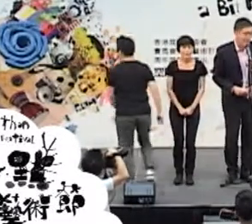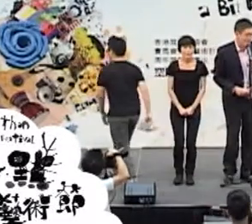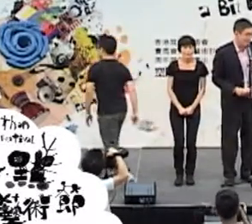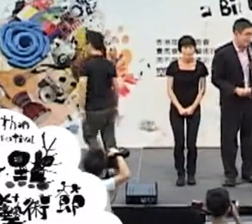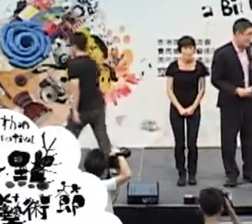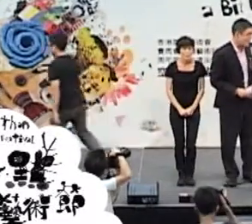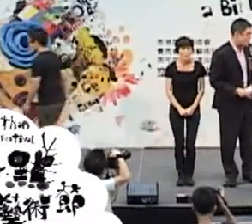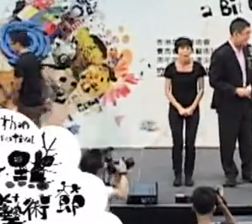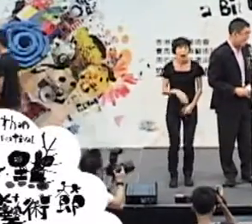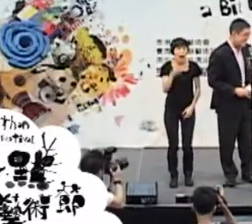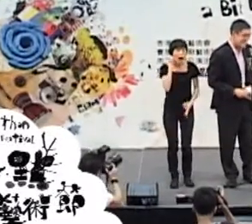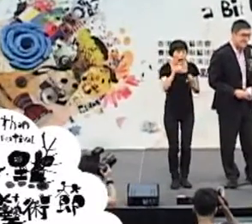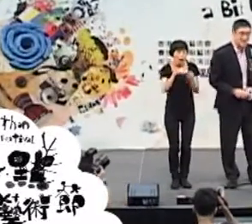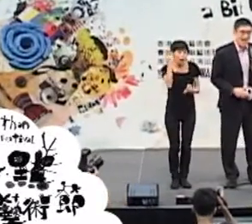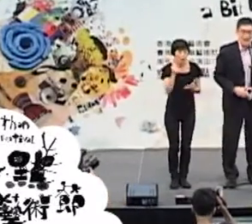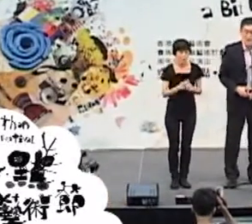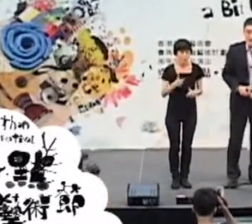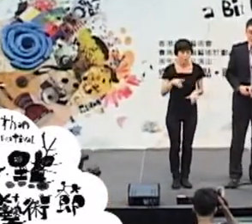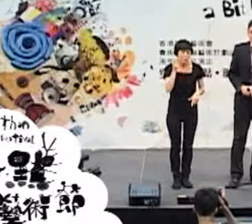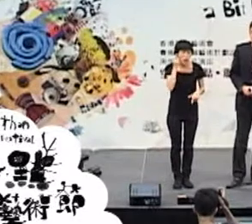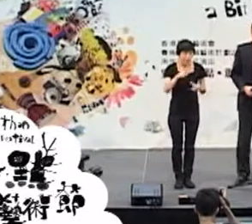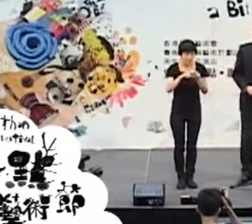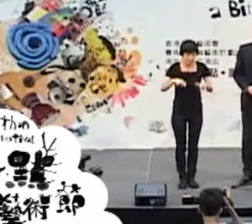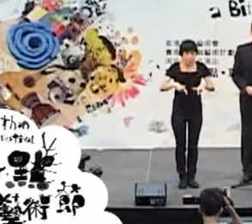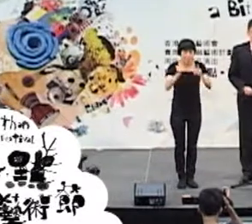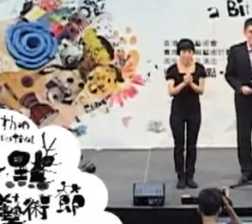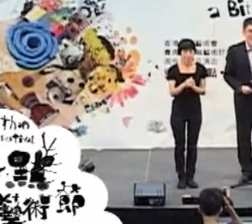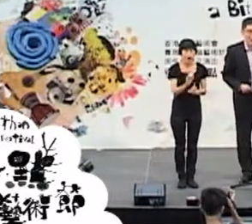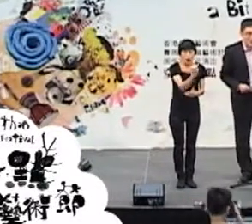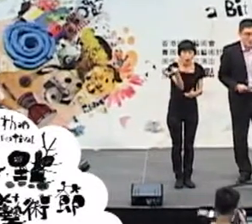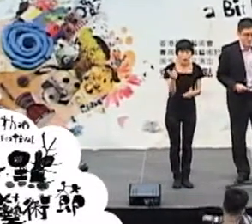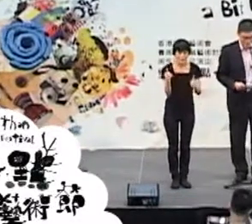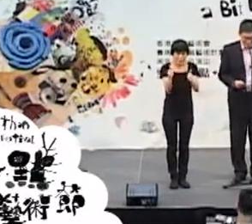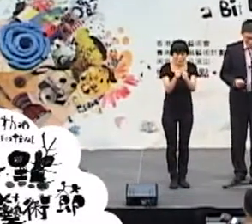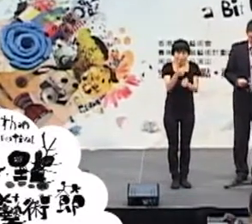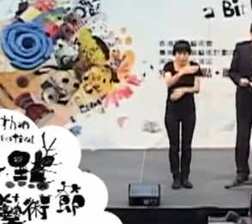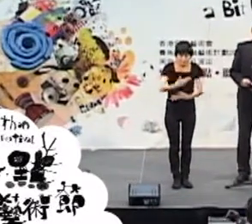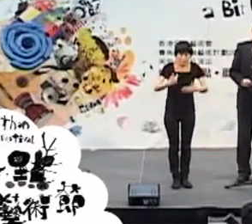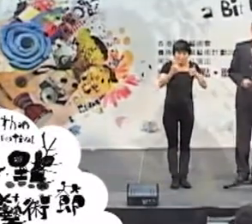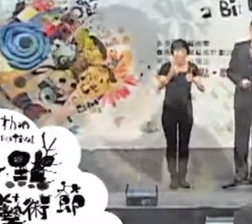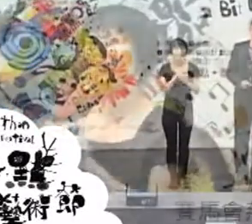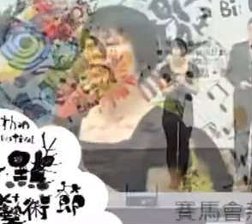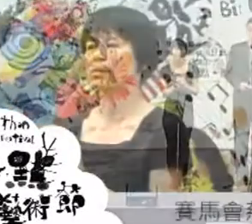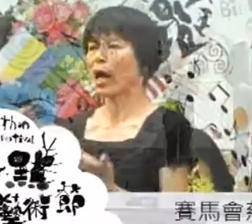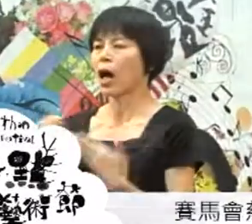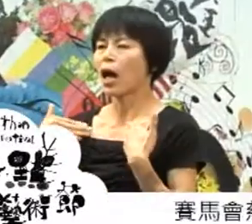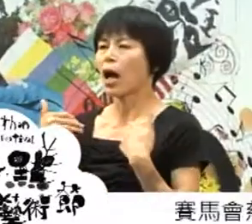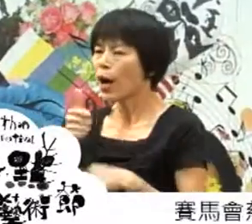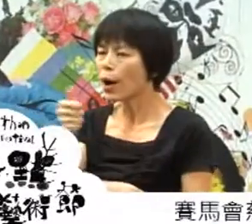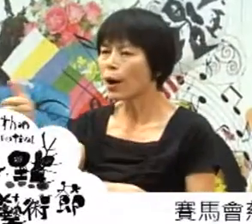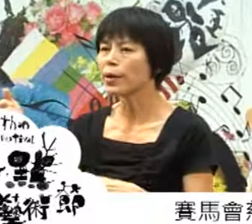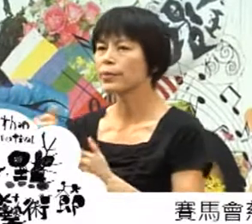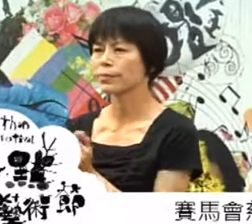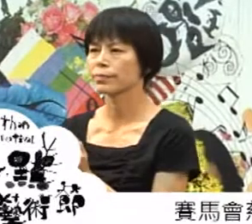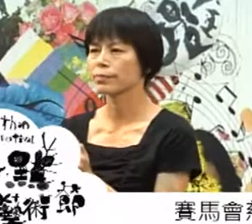啊，馮檢基議員 ，Ida。各位嘉賓、各位朋友，大家好！我今天很多謝